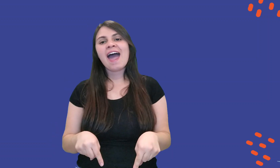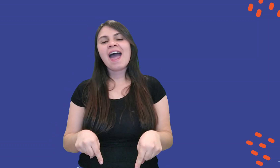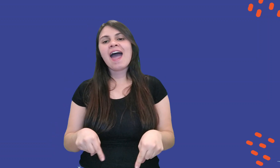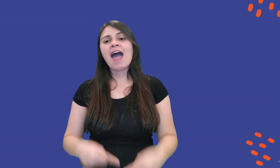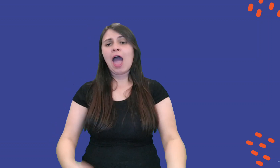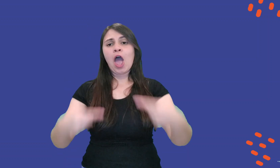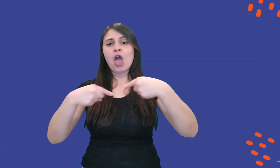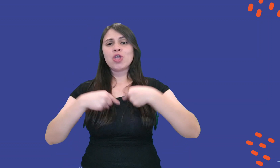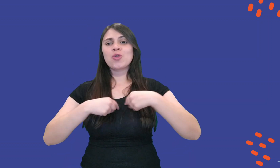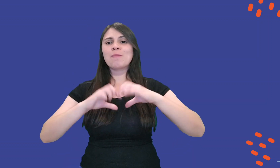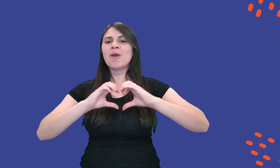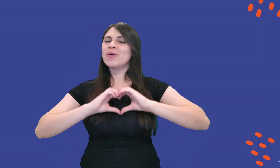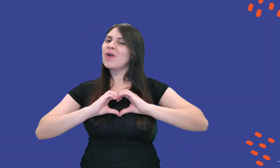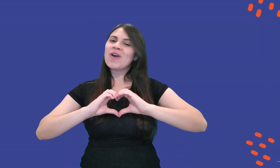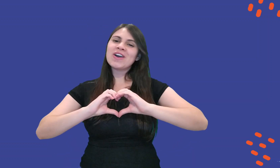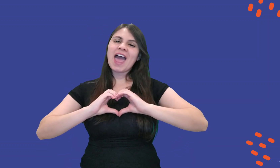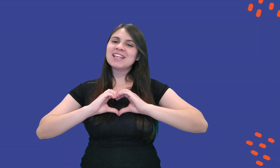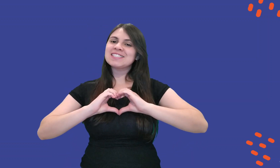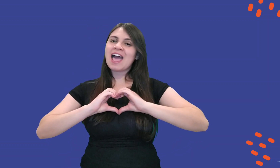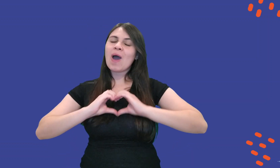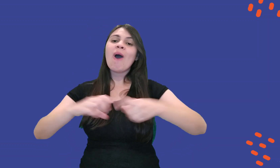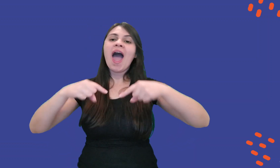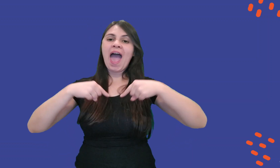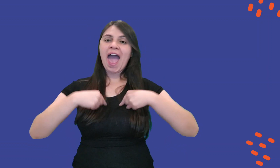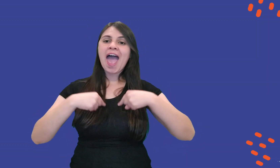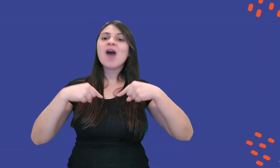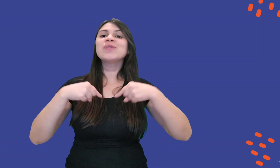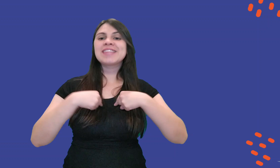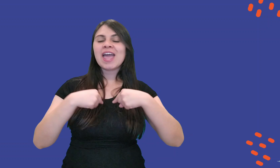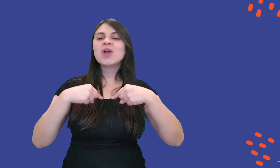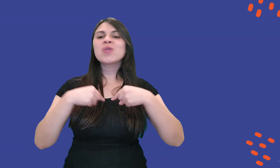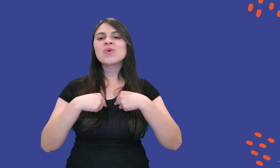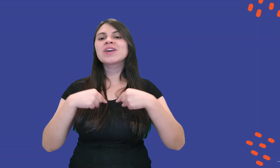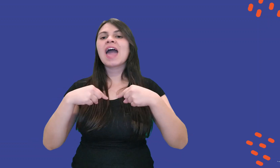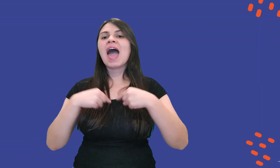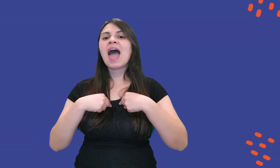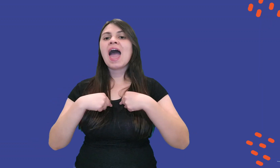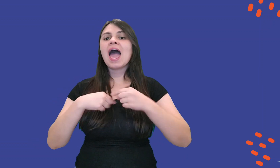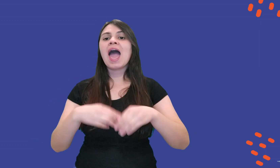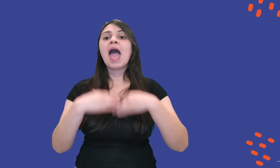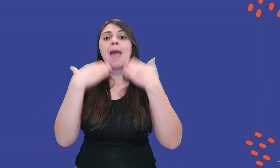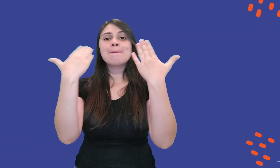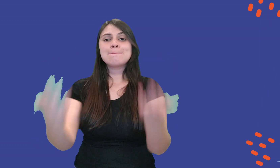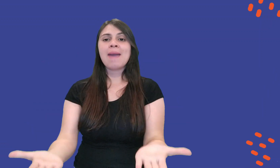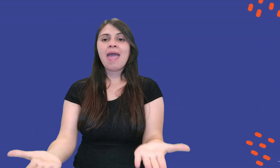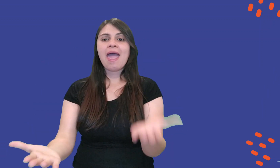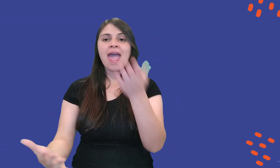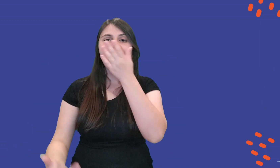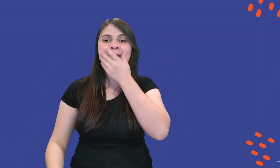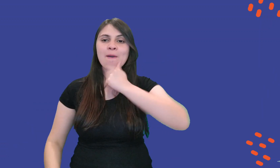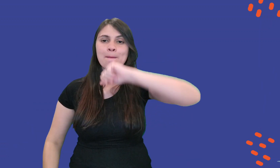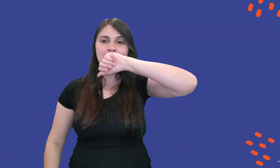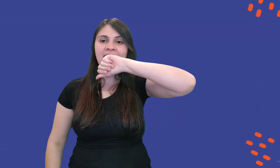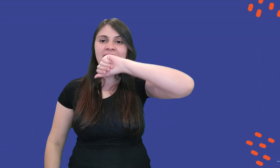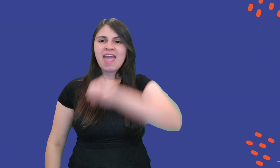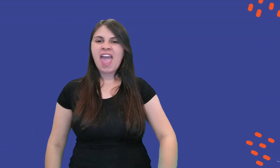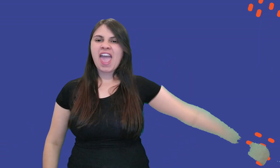ficar no meu coração é o teu lugar meu pai